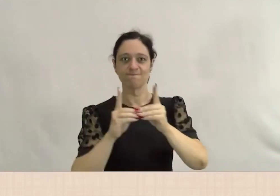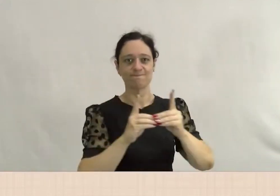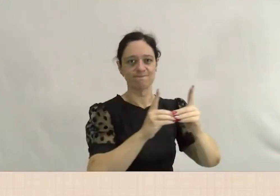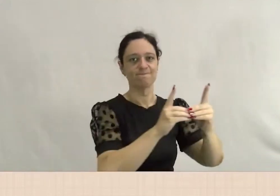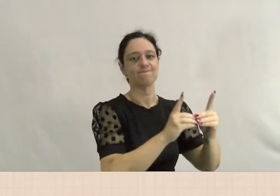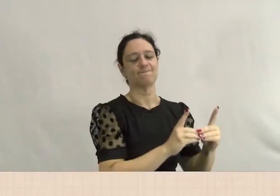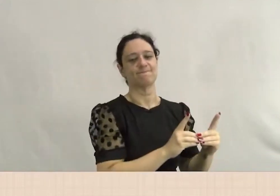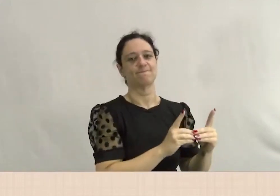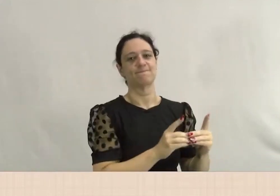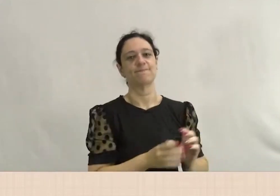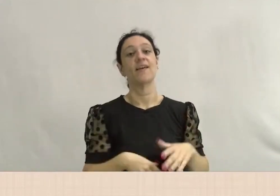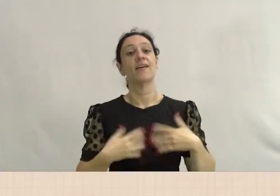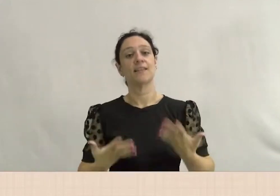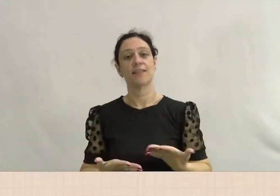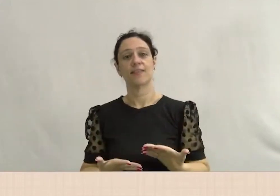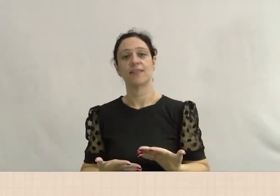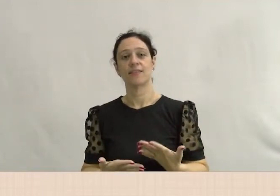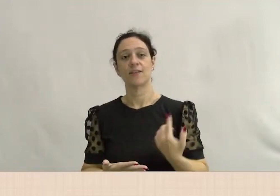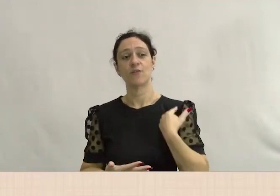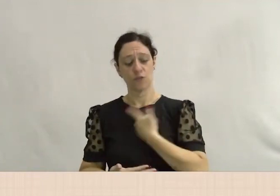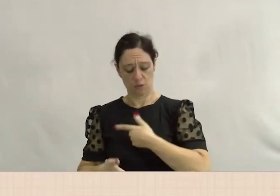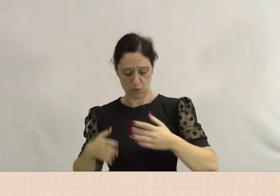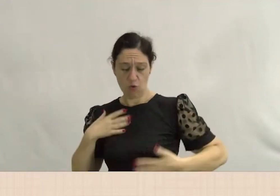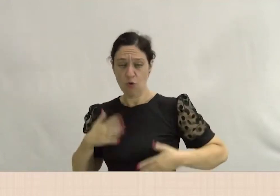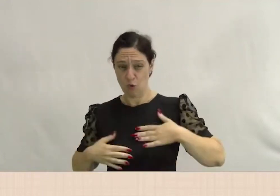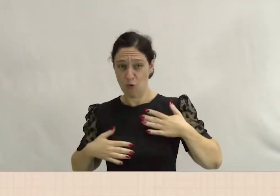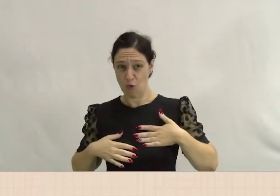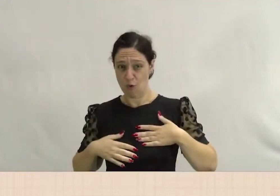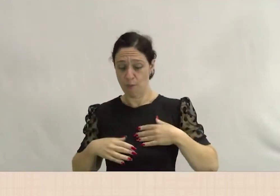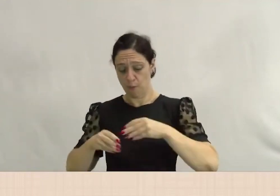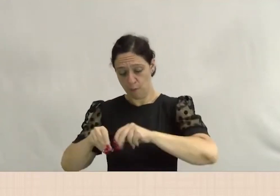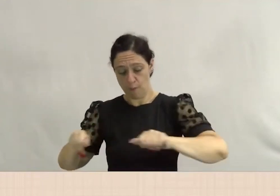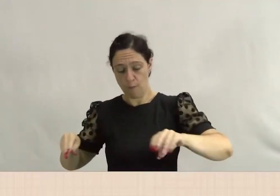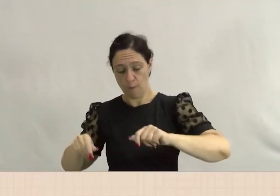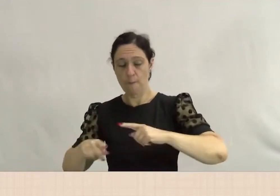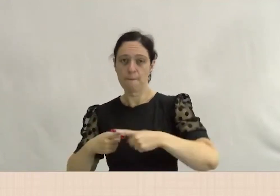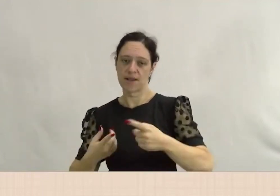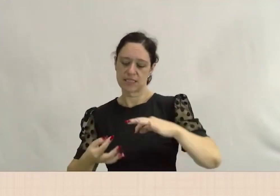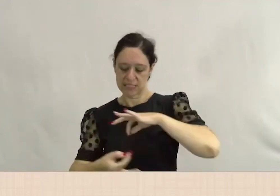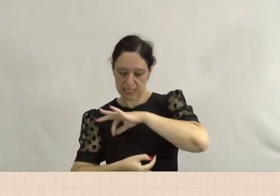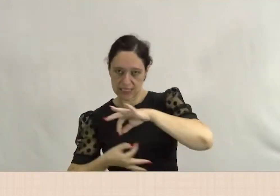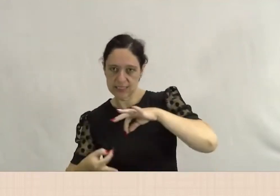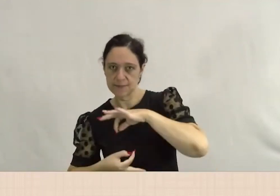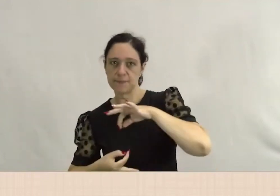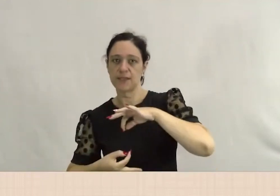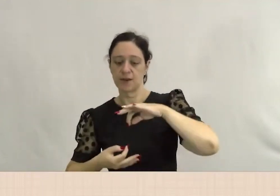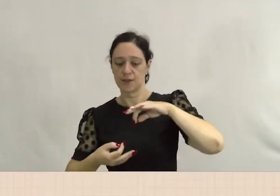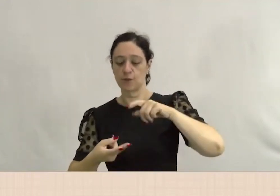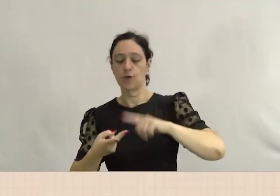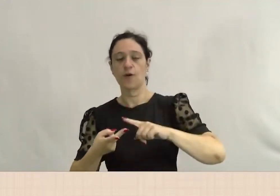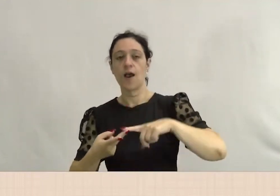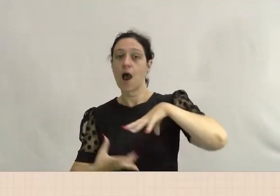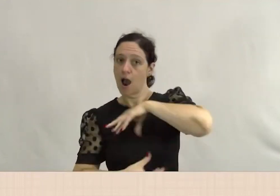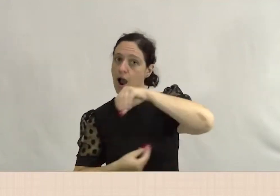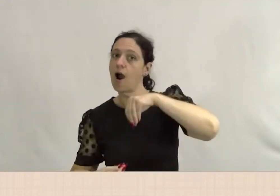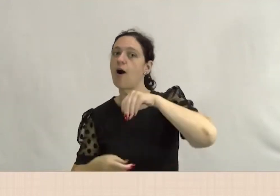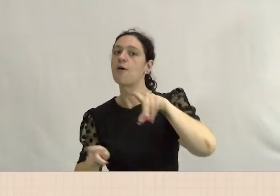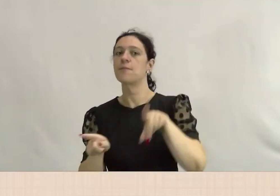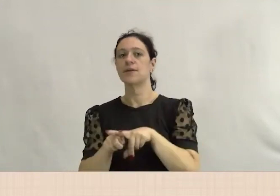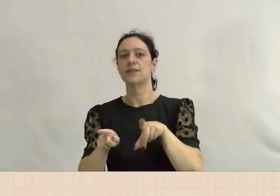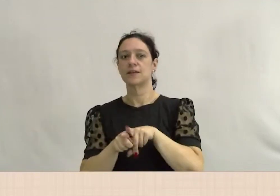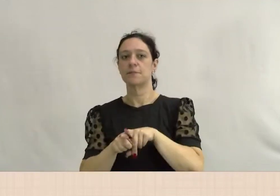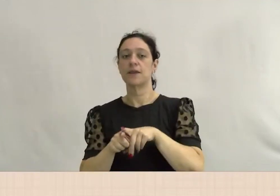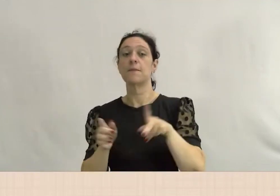Muito bem, então o nosso corpo é feito do pó da terra, mas o nosso espírito e a nossa alma vieram